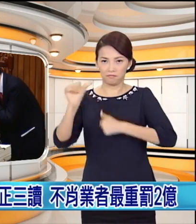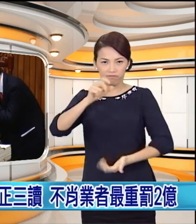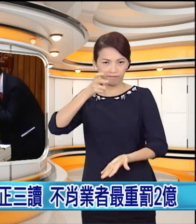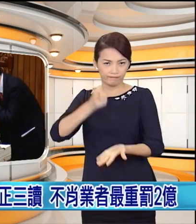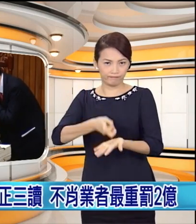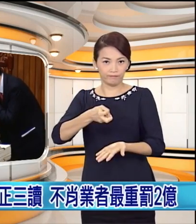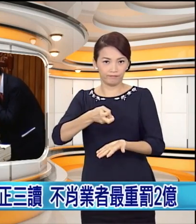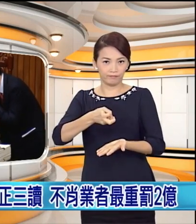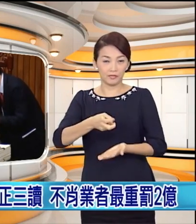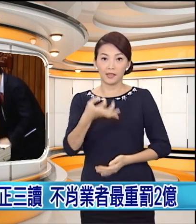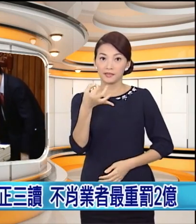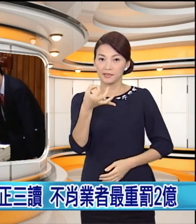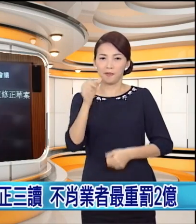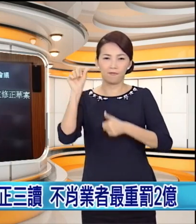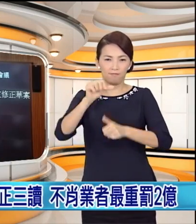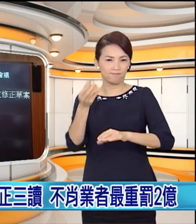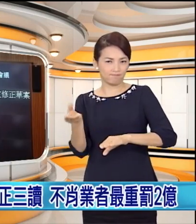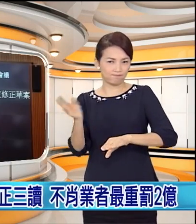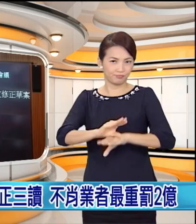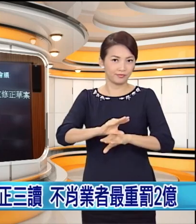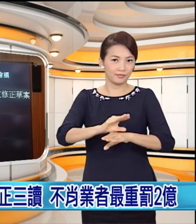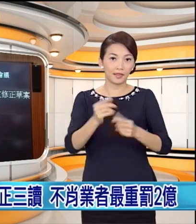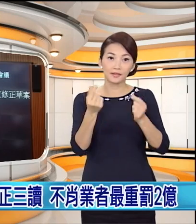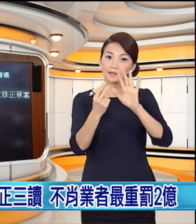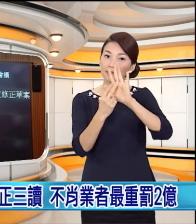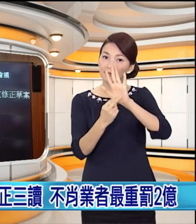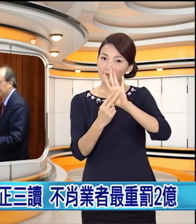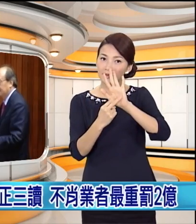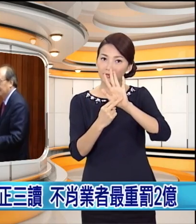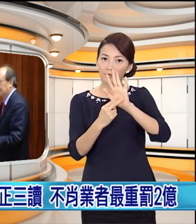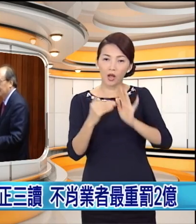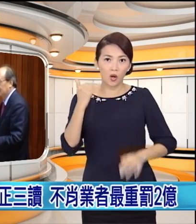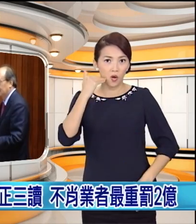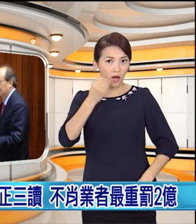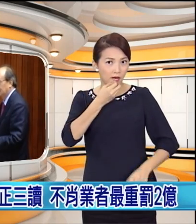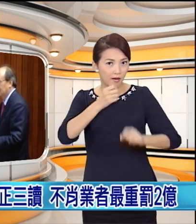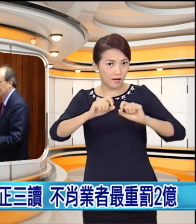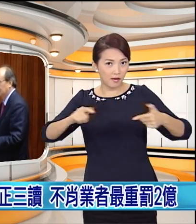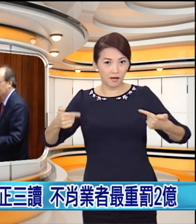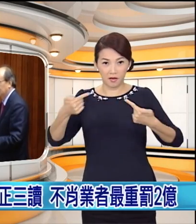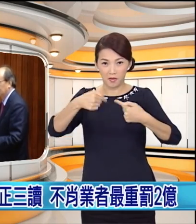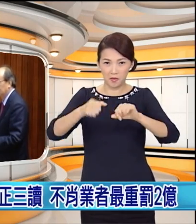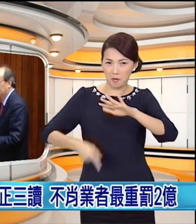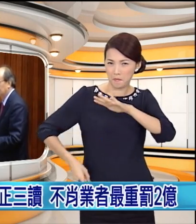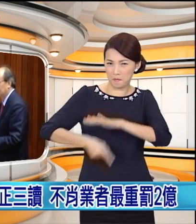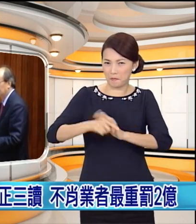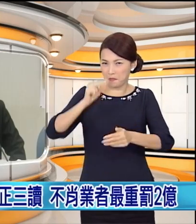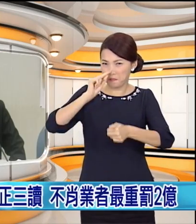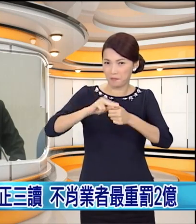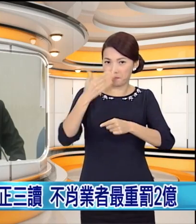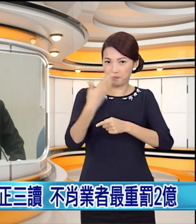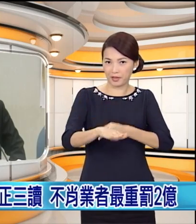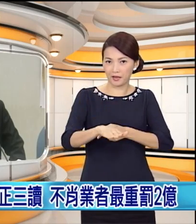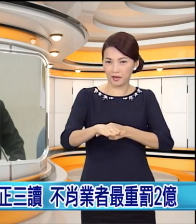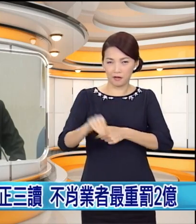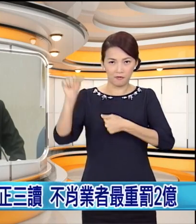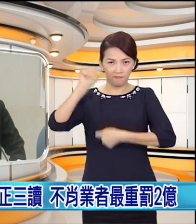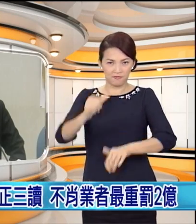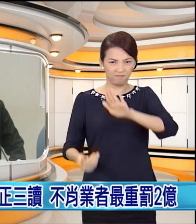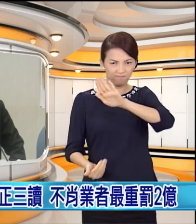罚，提高罚金罚锾的上限。不孝业者如果因为违法添加物致人于死，最重可